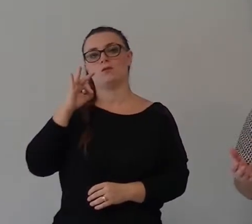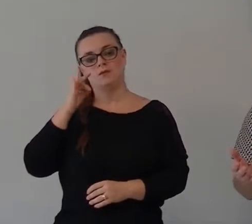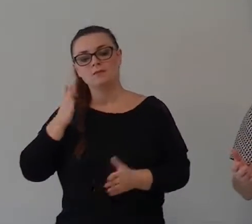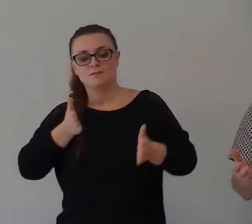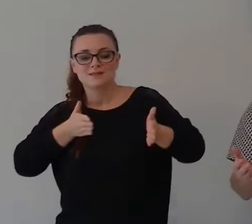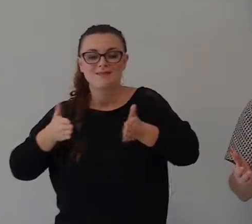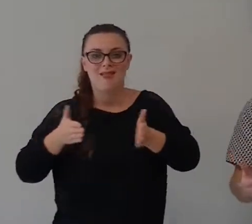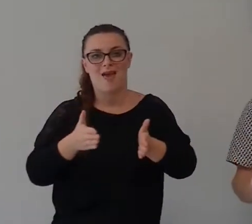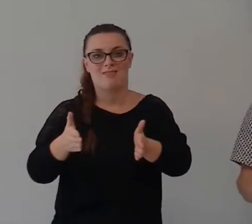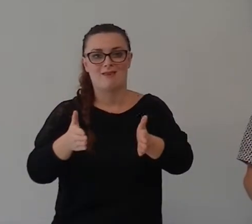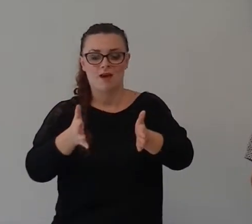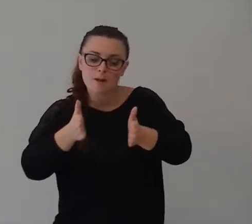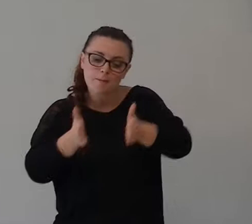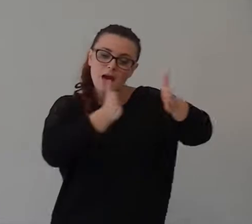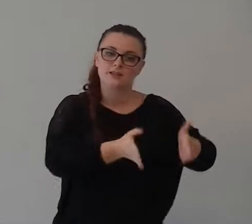oppure